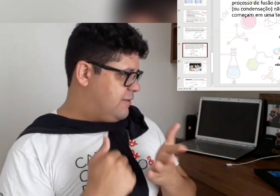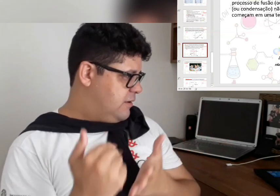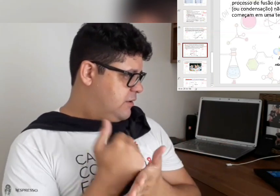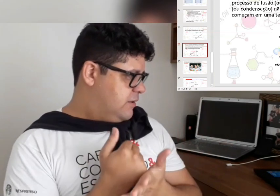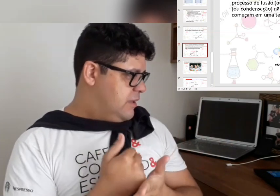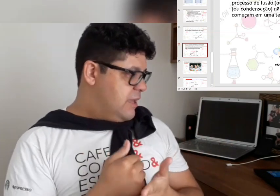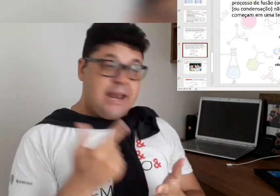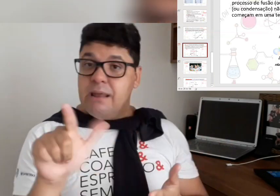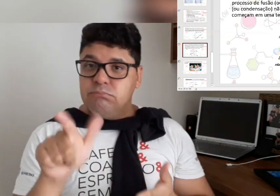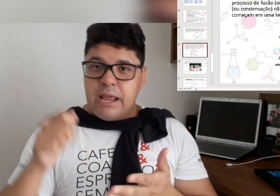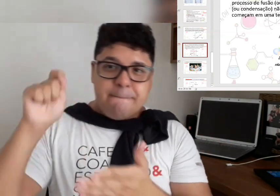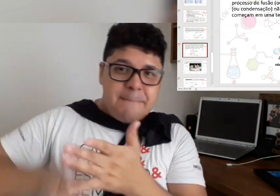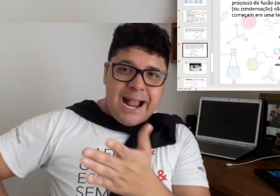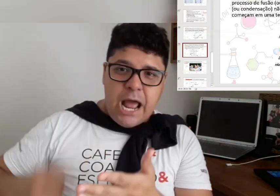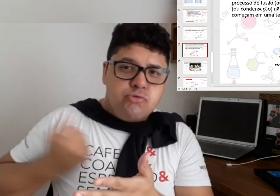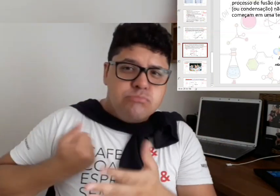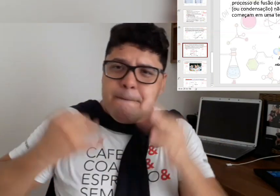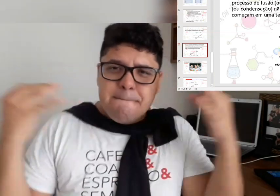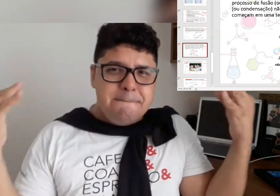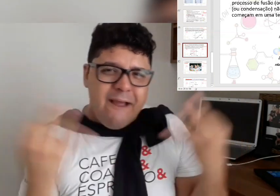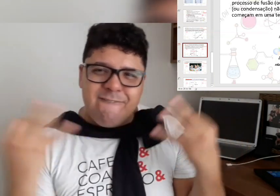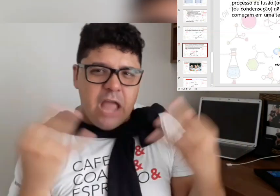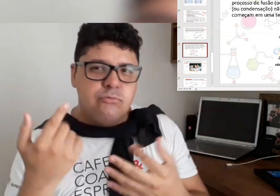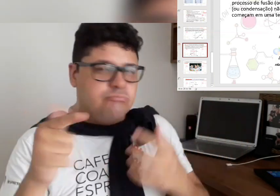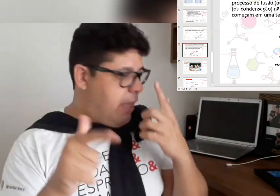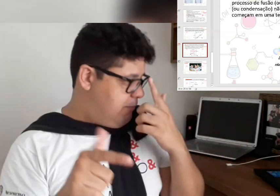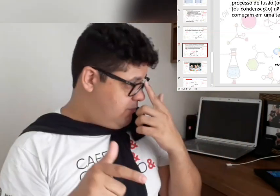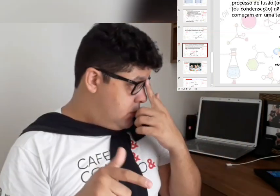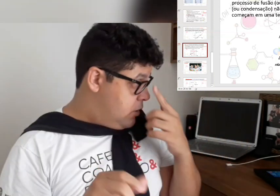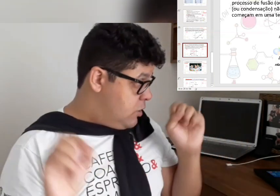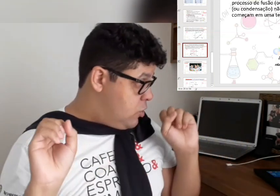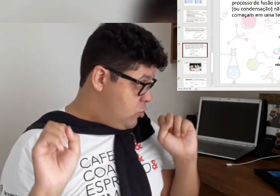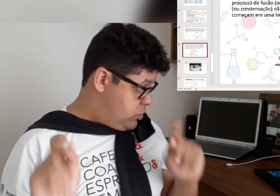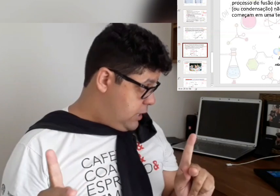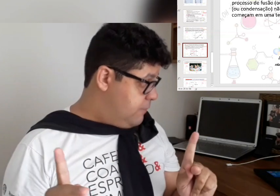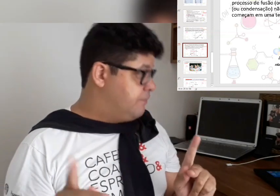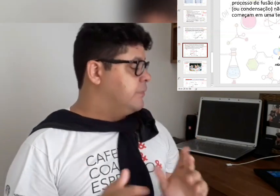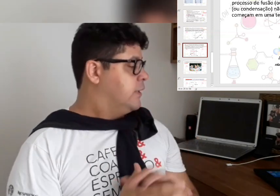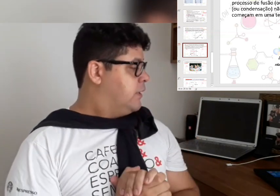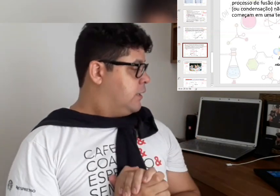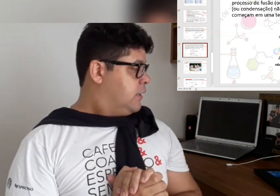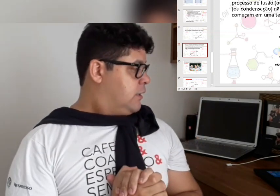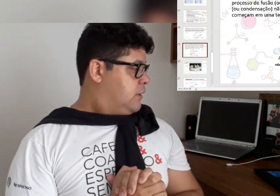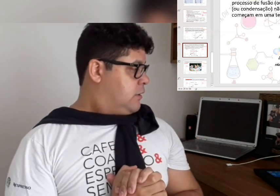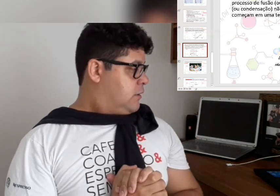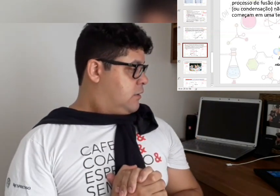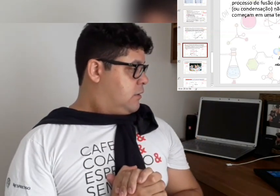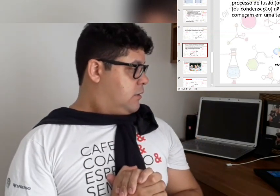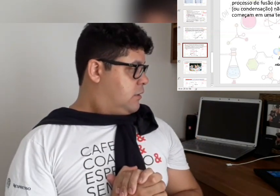de temperatura ali. Ele não tem uma temperatura de fusão bem estabelecida, tá?